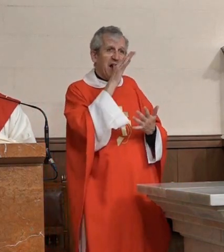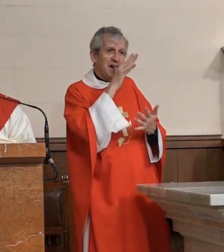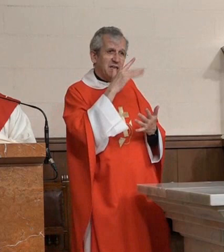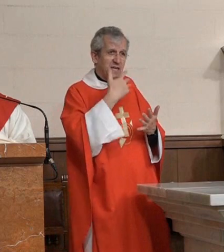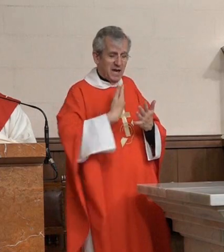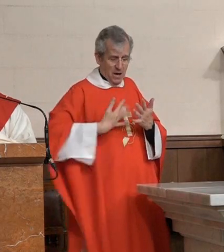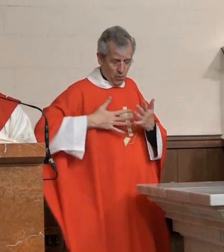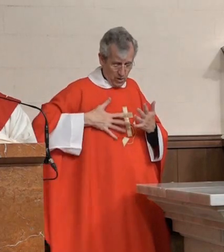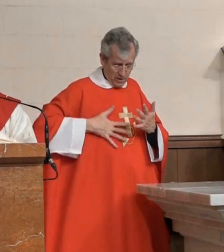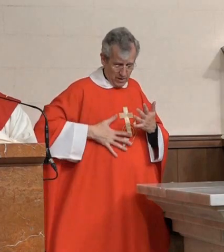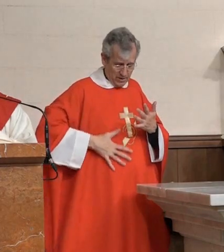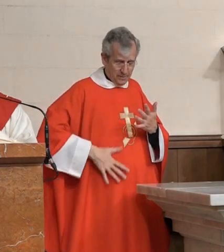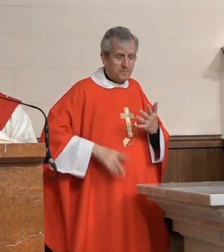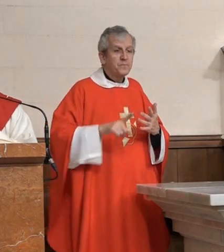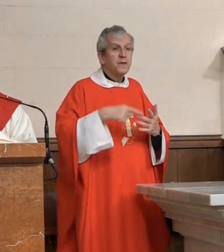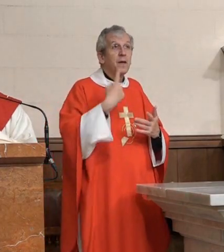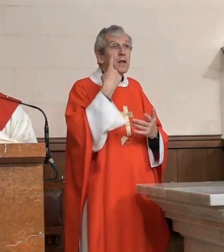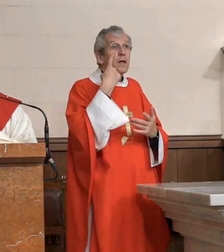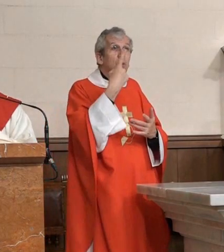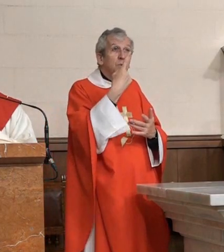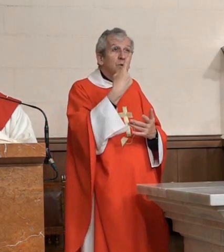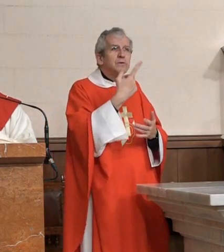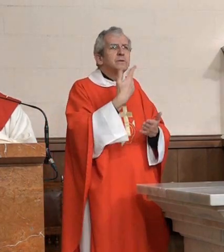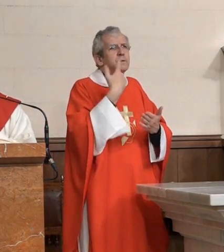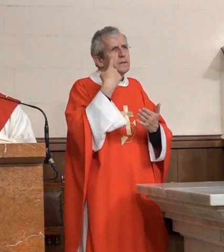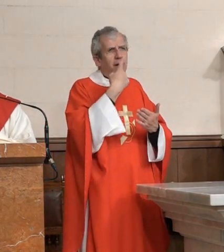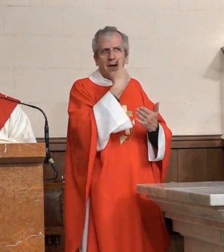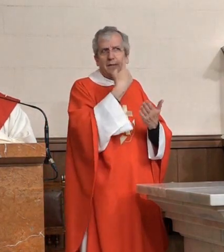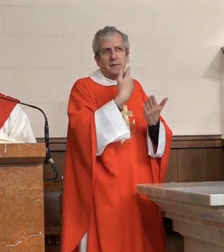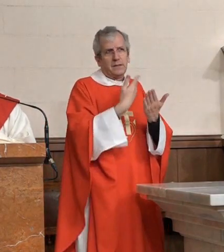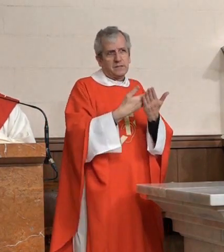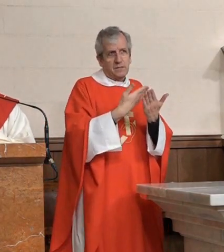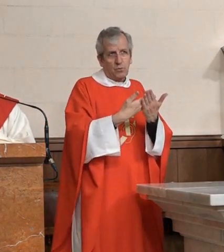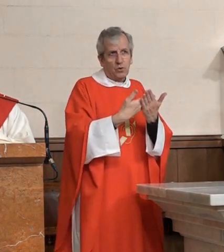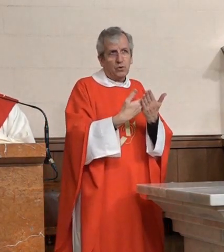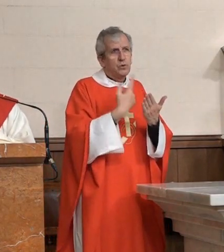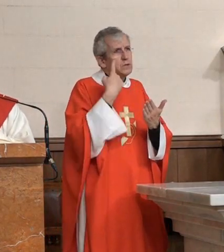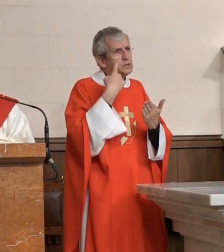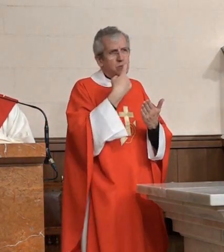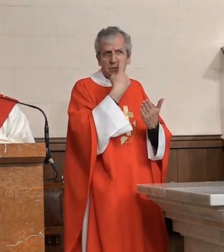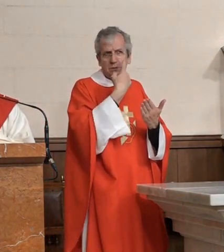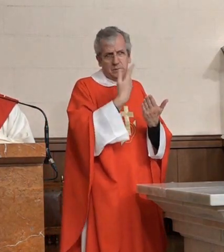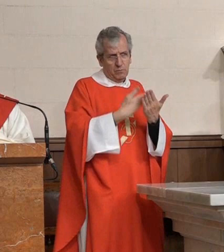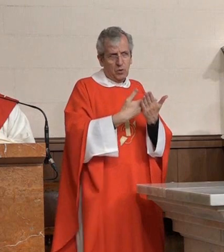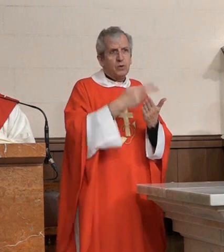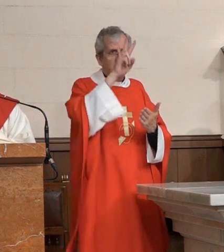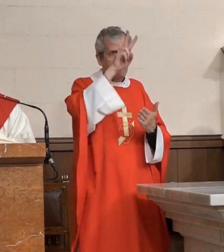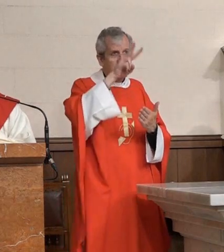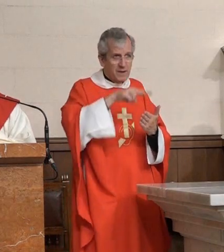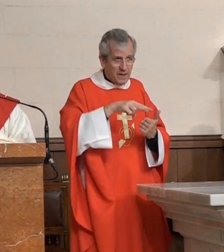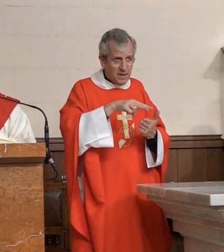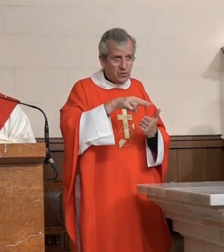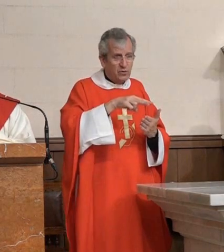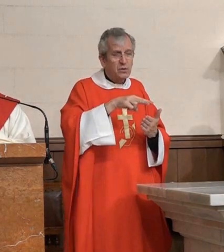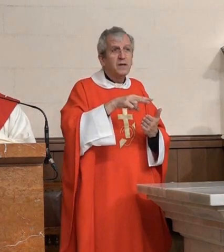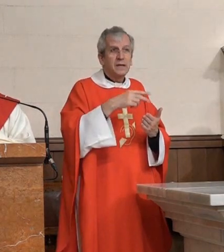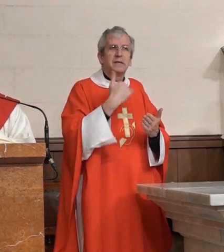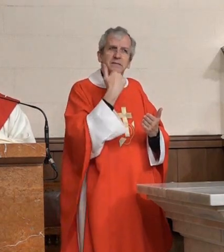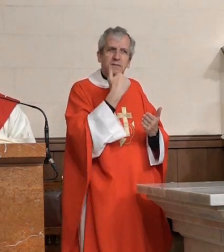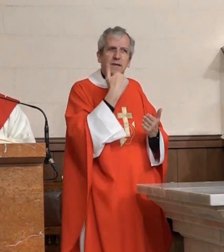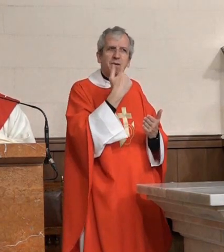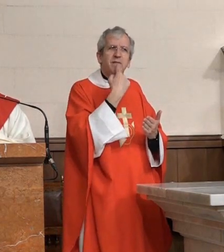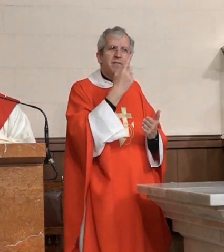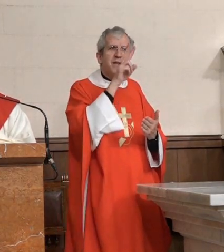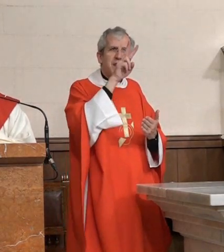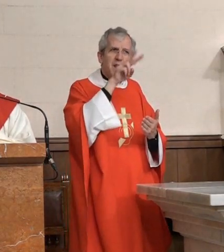agua. El que lo vio da testimonio, y su testimonio es verdadero, y él sabe que dice